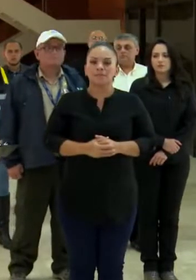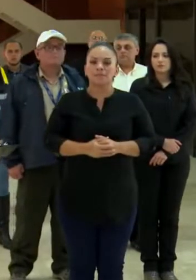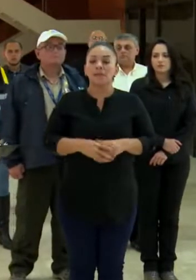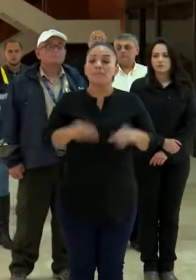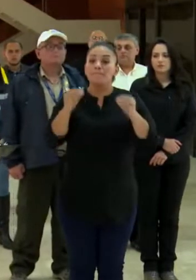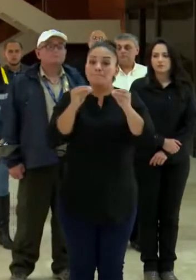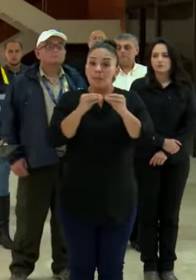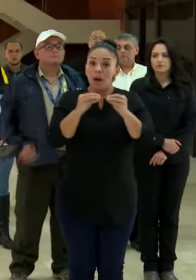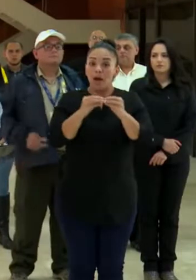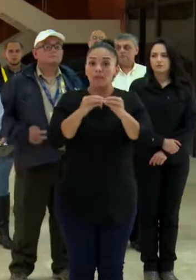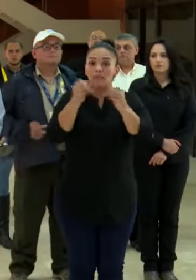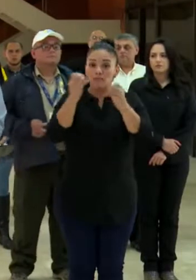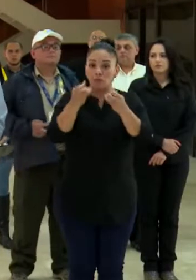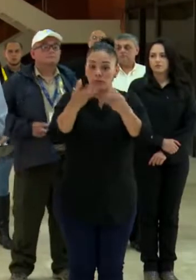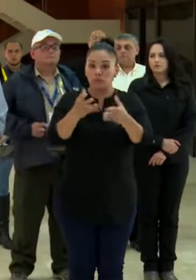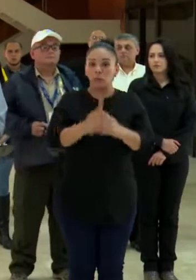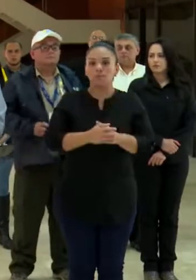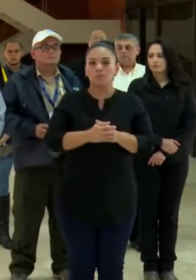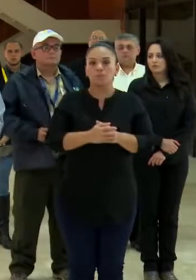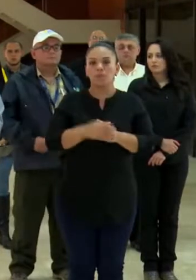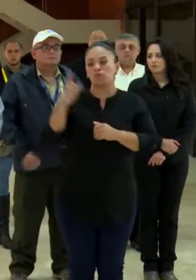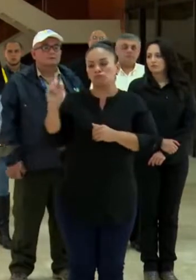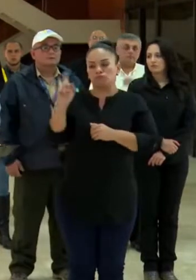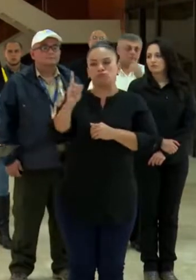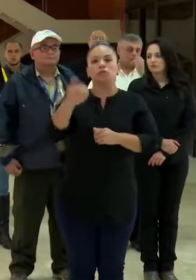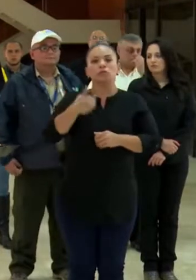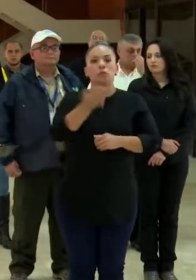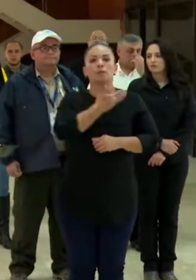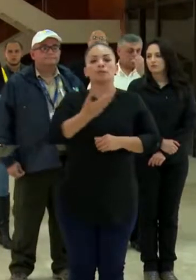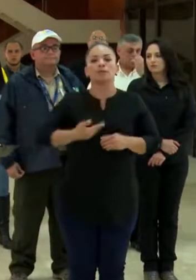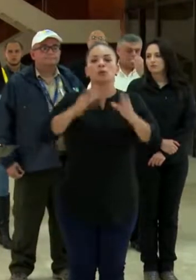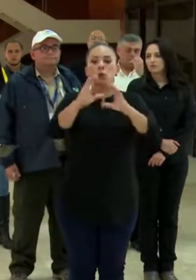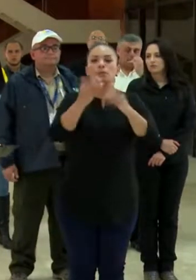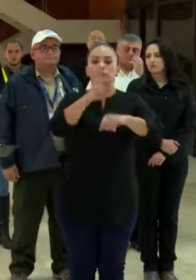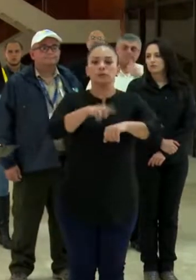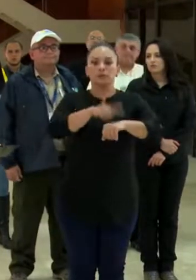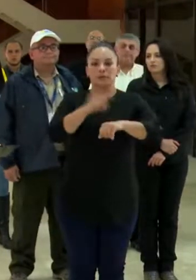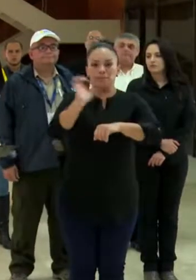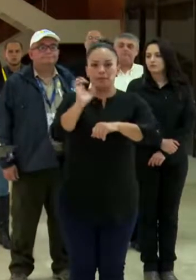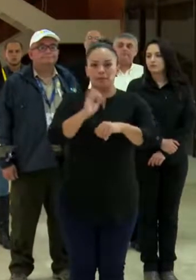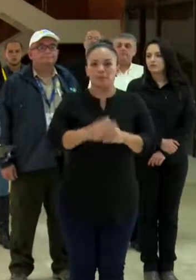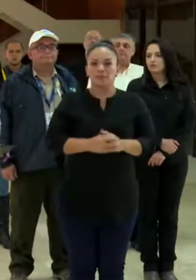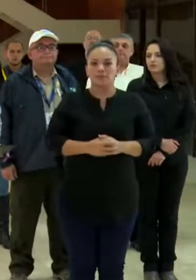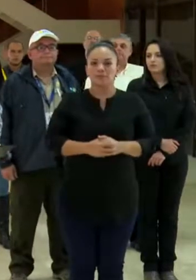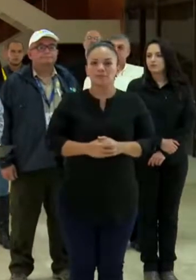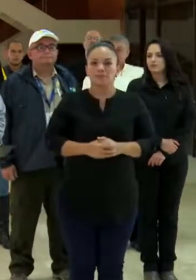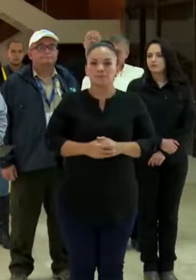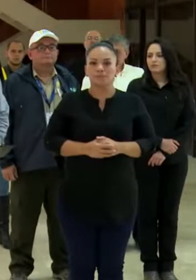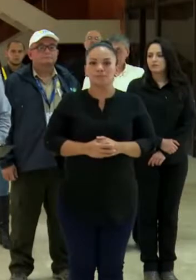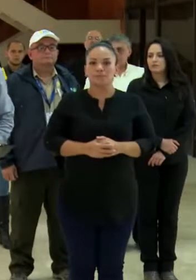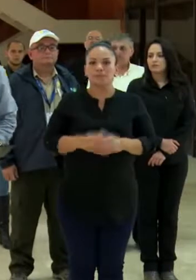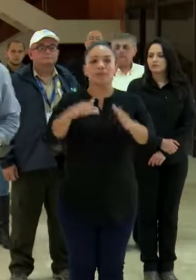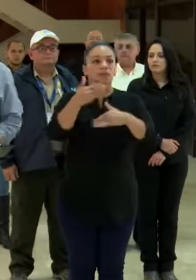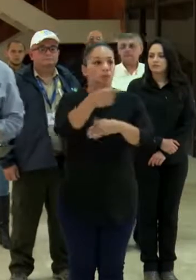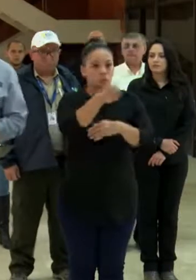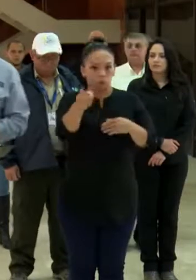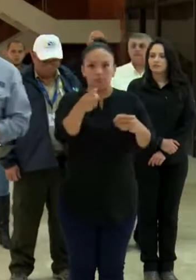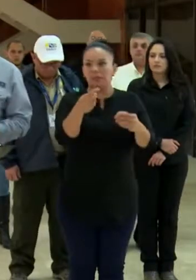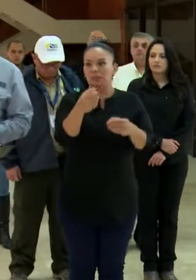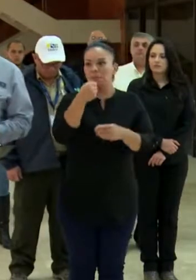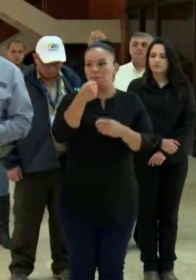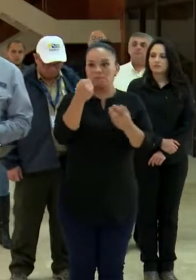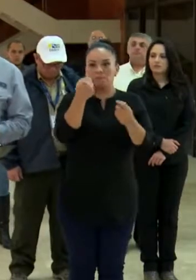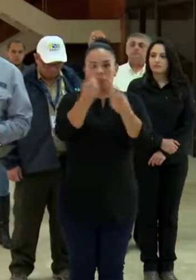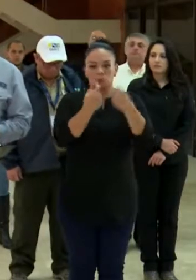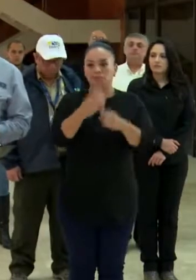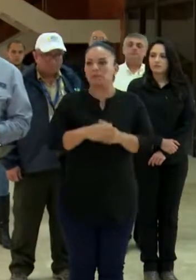detalles está el señor presidente de la Comisión Nacional de Emergencia y luego tomaremos preguntas. Vamos